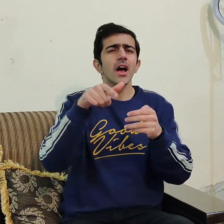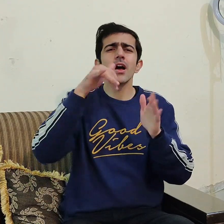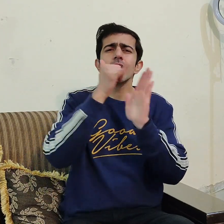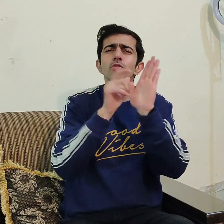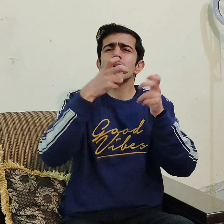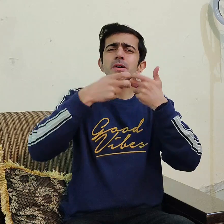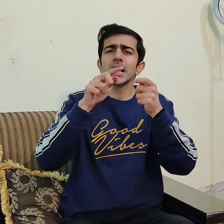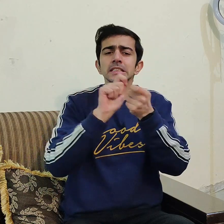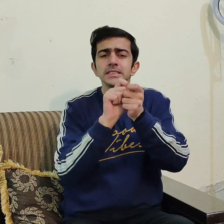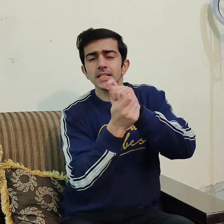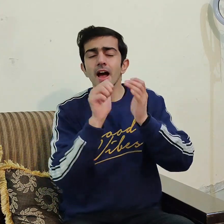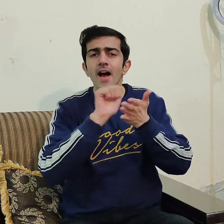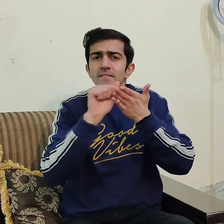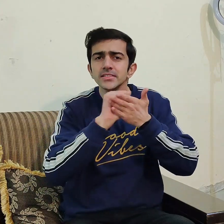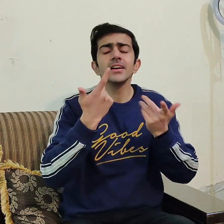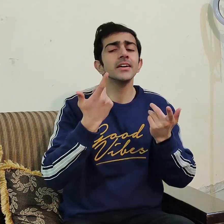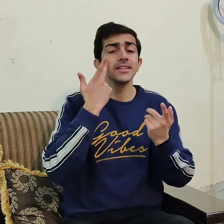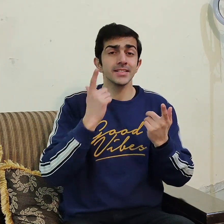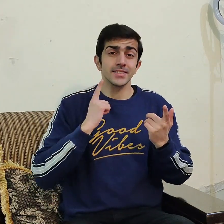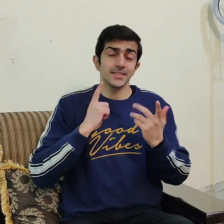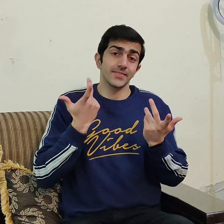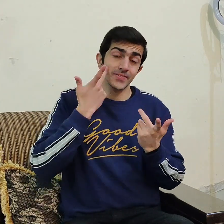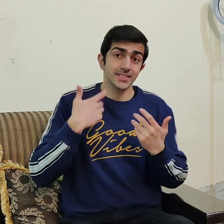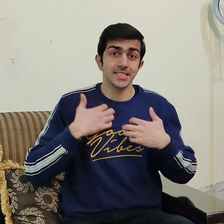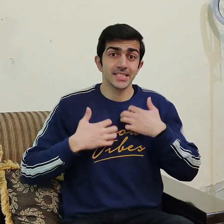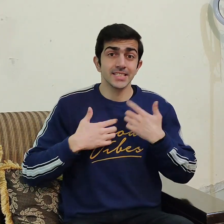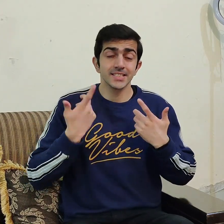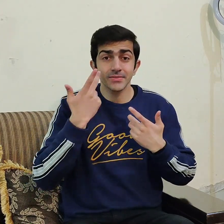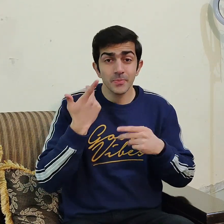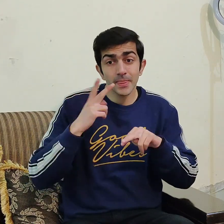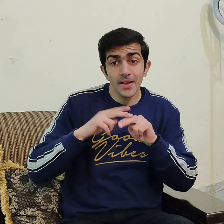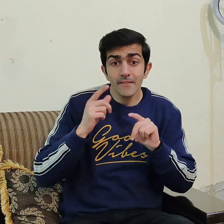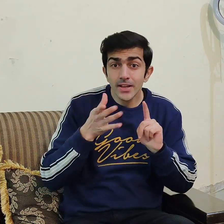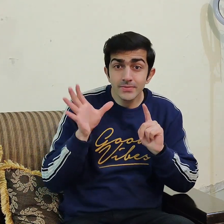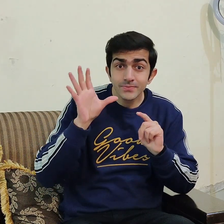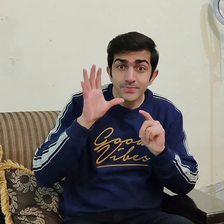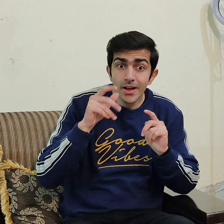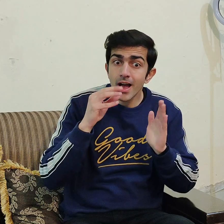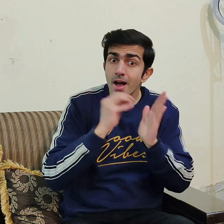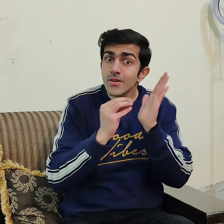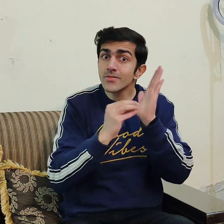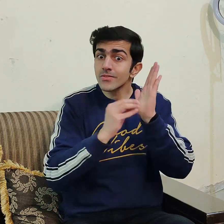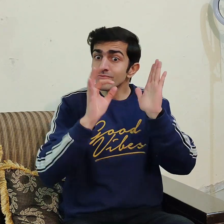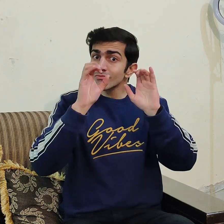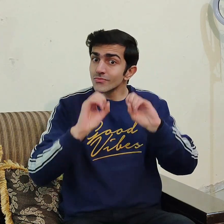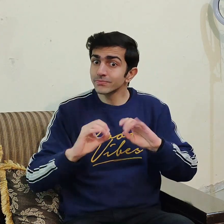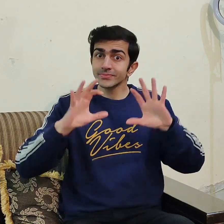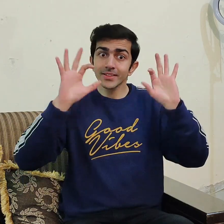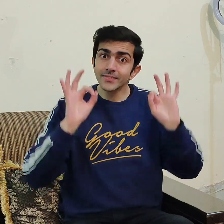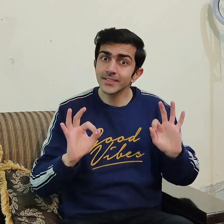हो गए थे थोड़े बहुत, तो फिर थोड़ी होप मिली कि हो सकता है चेंजेस अपडेट हो रही हो, देखते हैं आगे फर्दर देखते हैं। तो शाम तक सारे